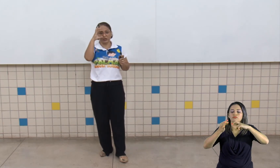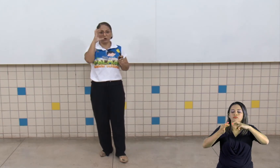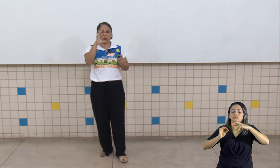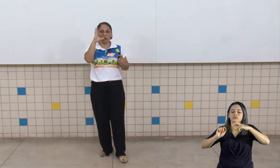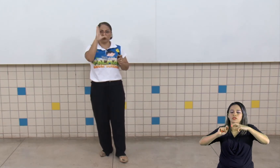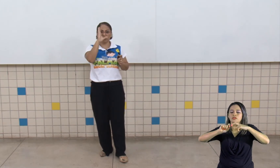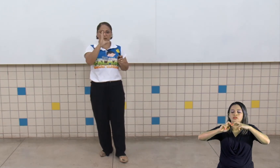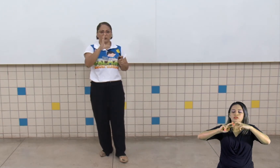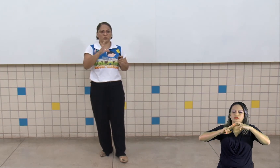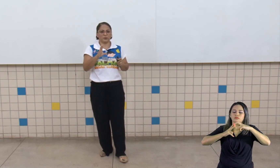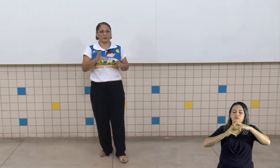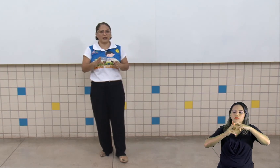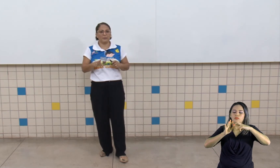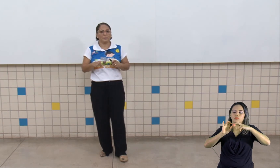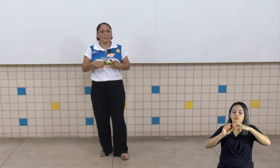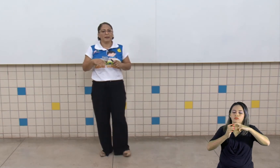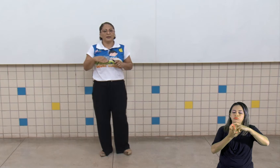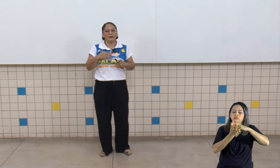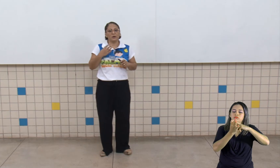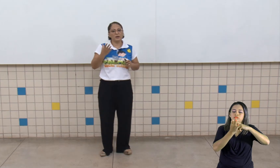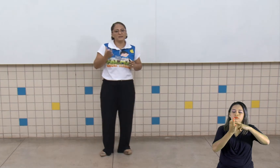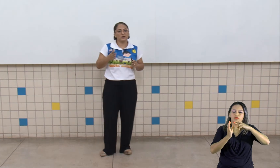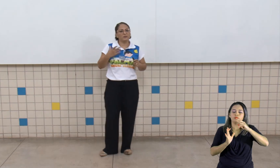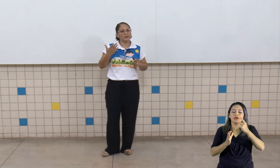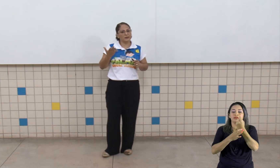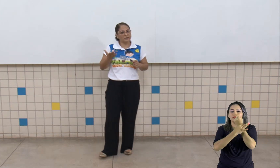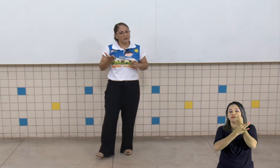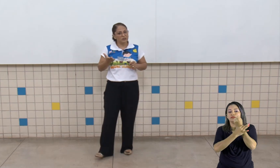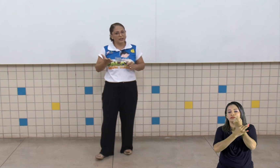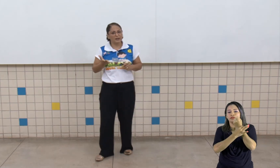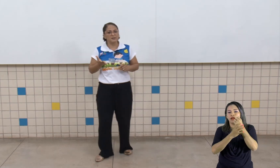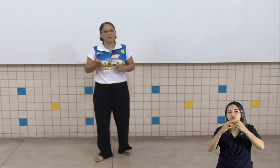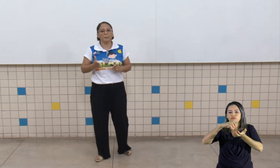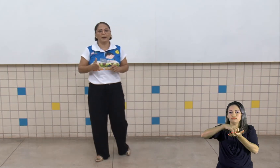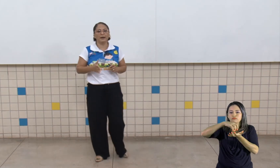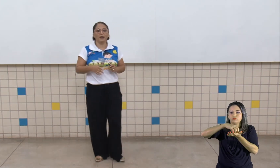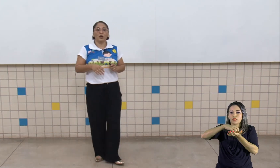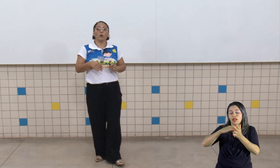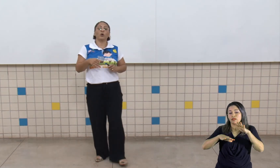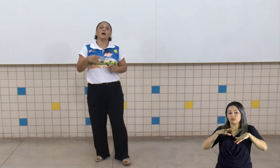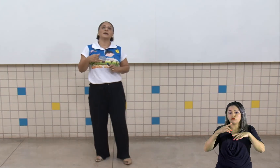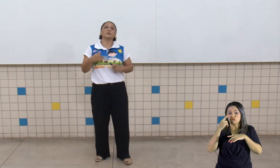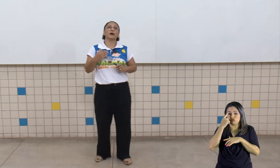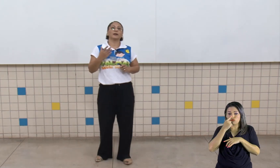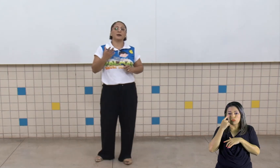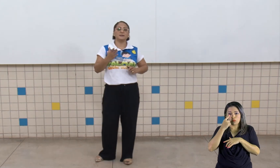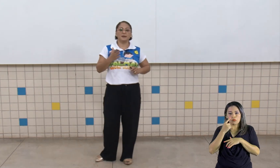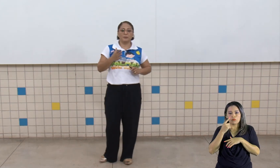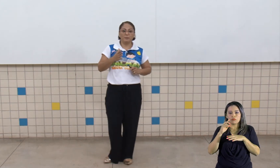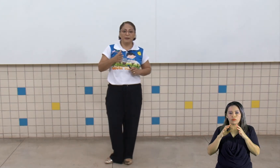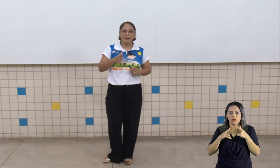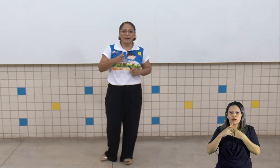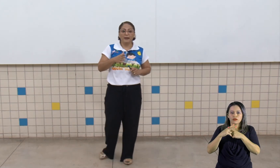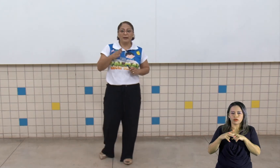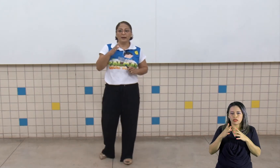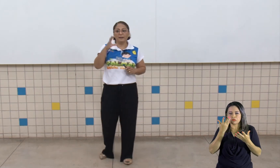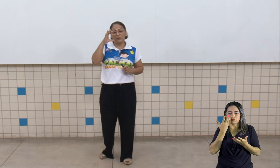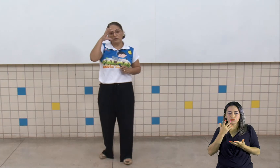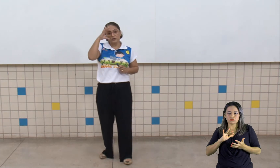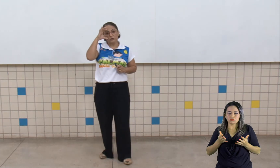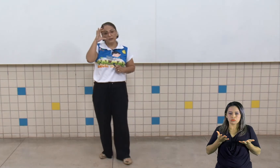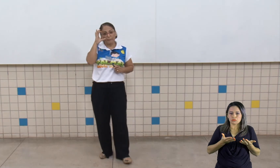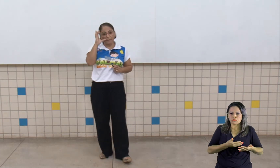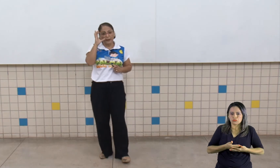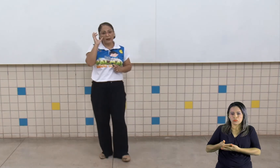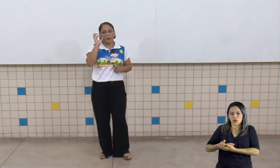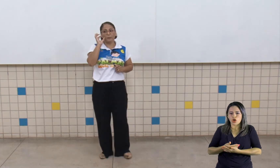para deixar o olho no centro, tá? E a correção é feita através de lentes também. Quando a criança é bebê, ela